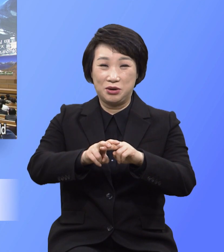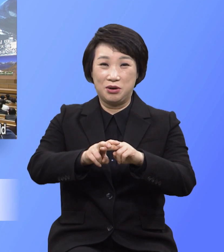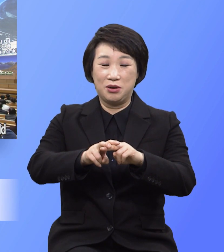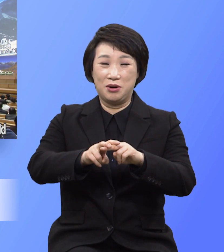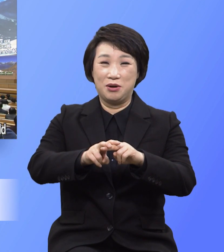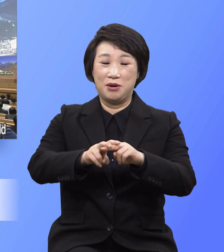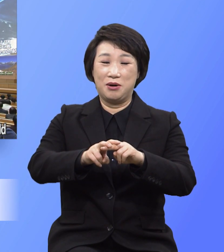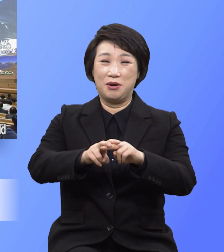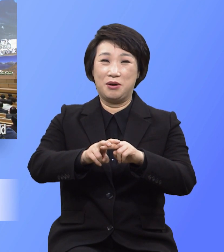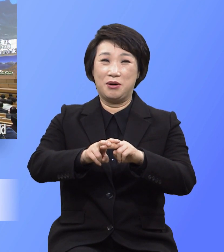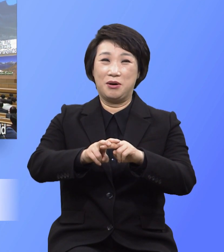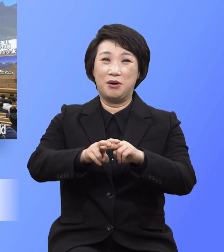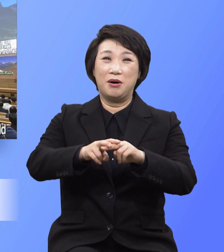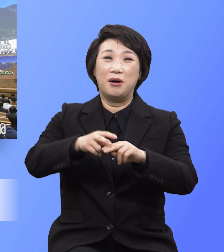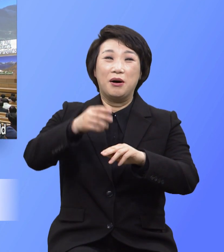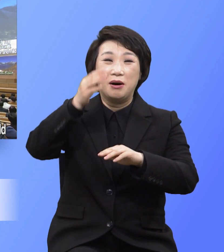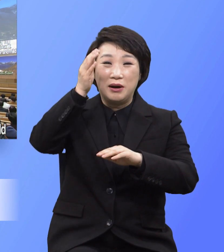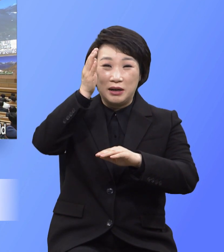앉아서